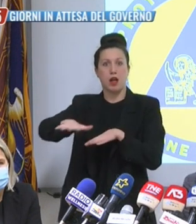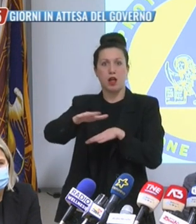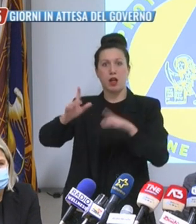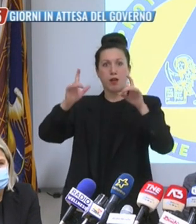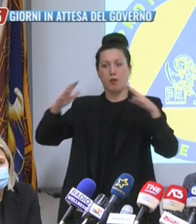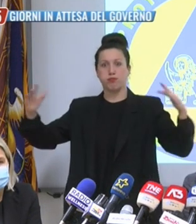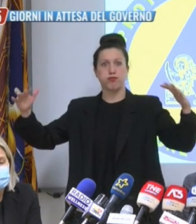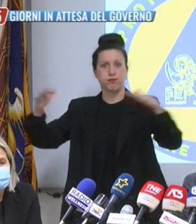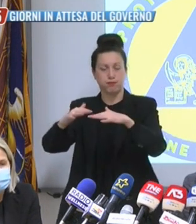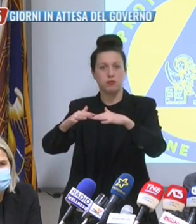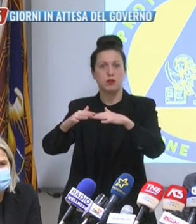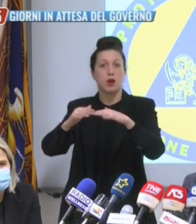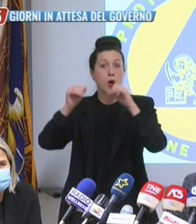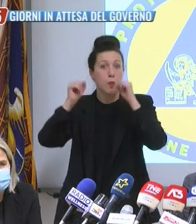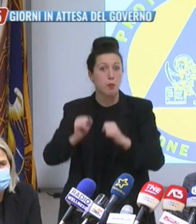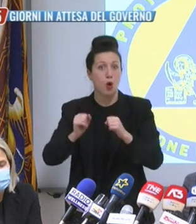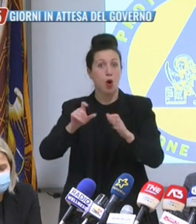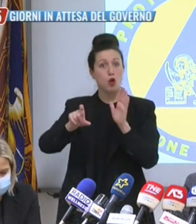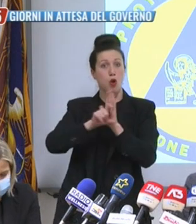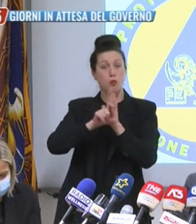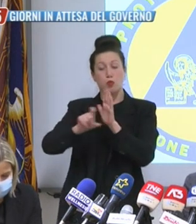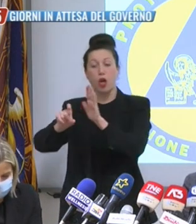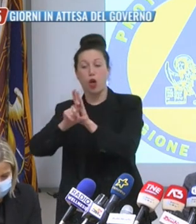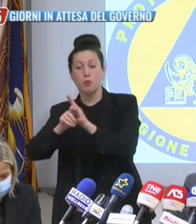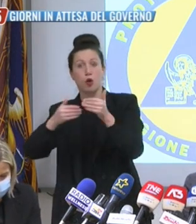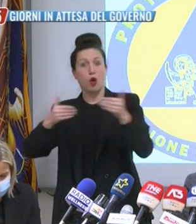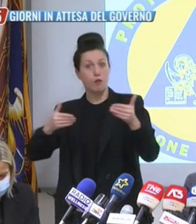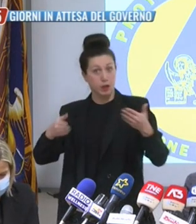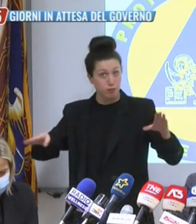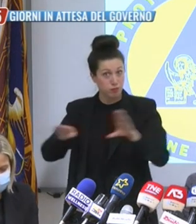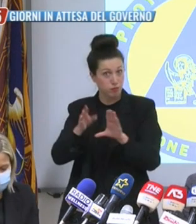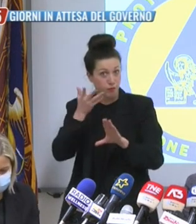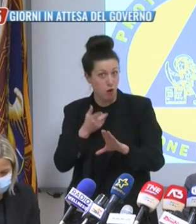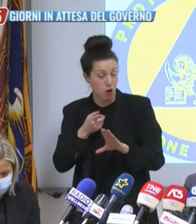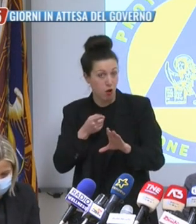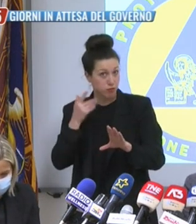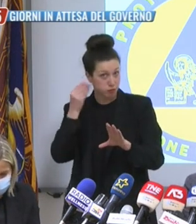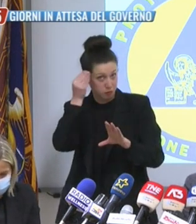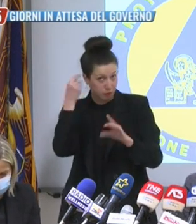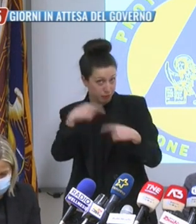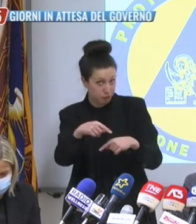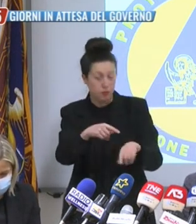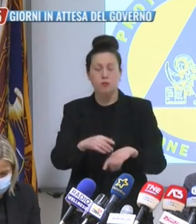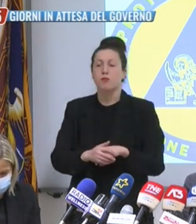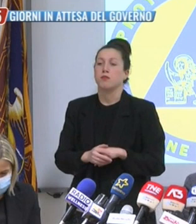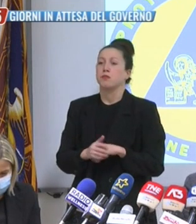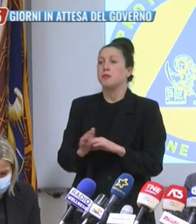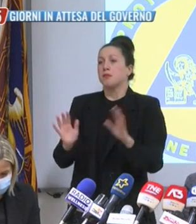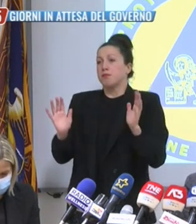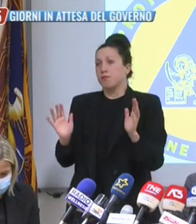confini comunali. È pensabile? Ci state ragionando? No, allora io ho detto un'ordinanza, diciamo, di quelle